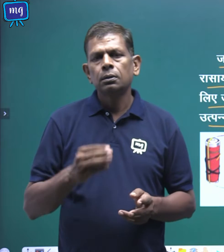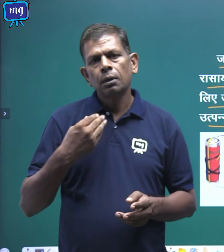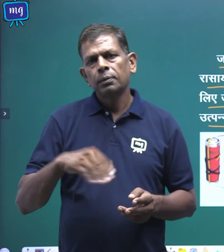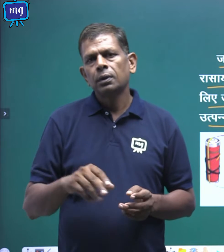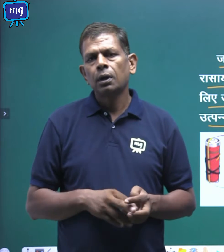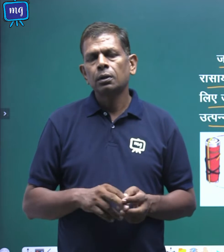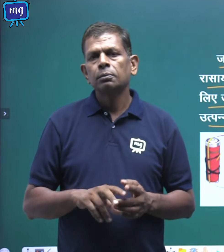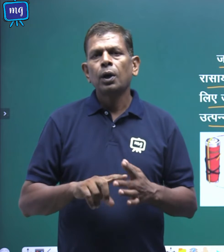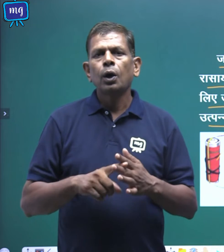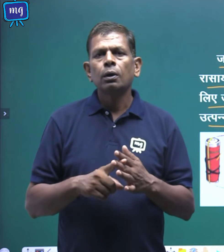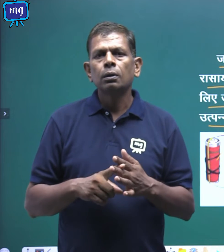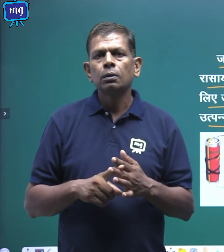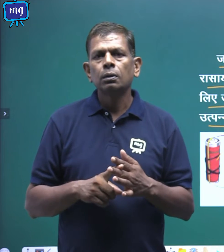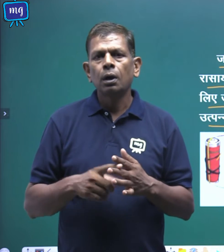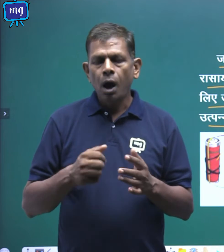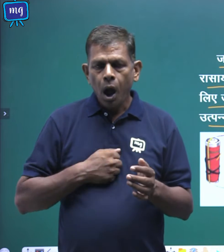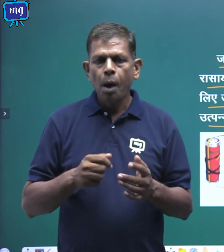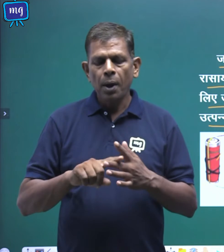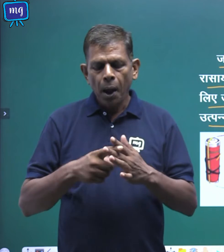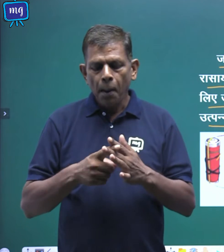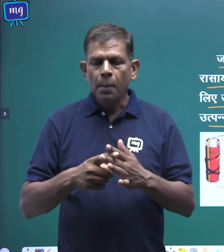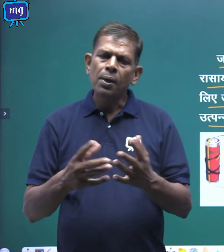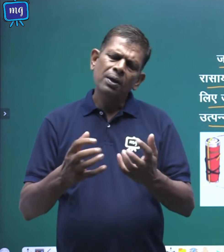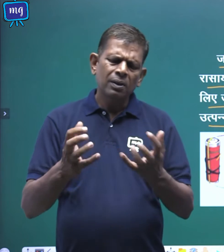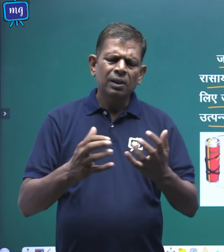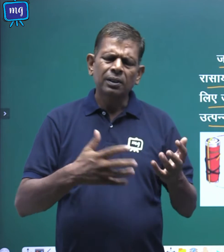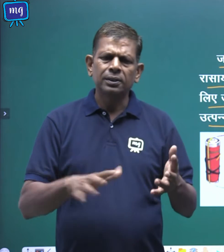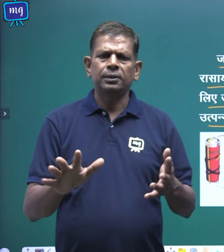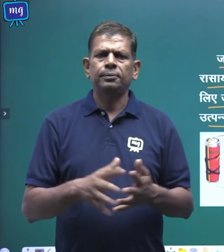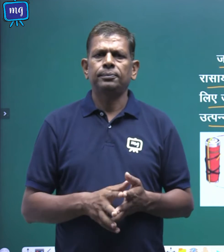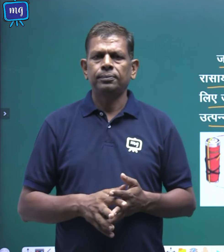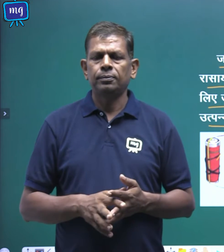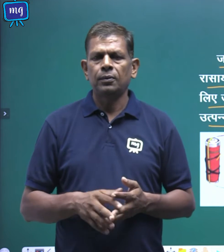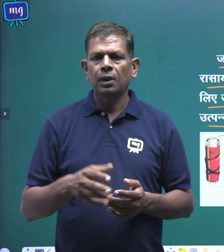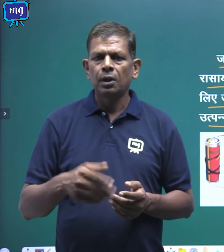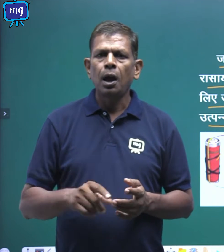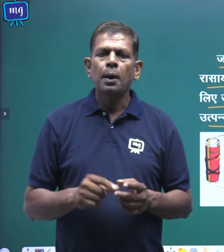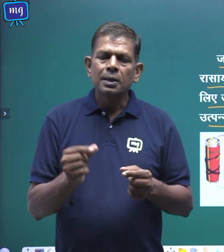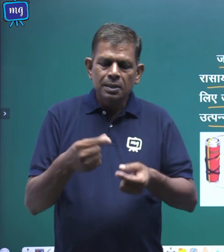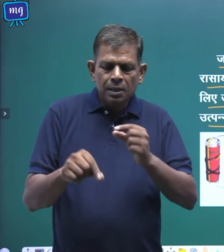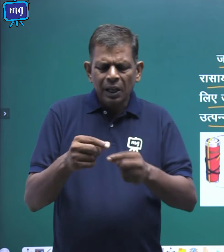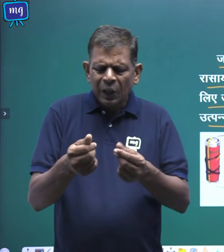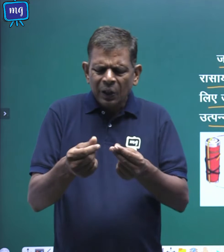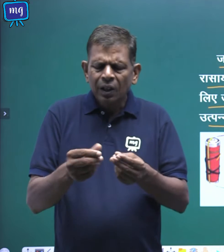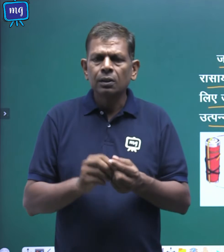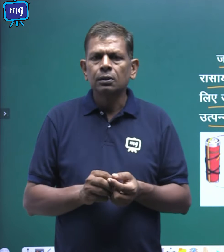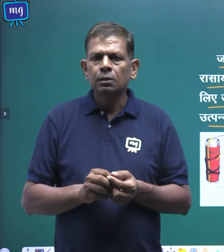तक इसमें हमें विद्युत प्राप्त होती है, और जब रासायनिक